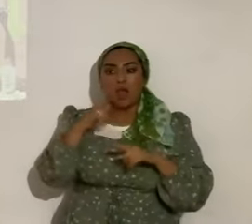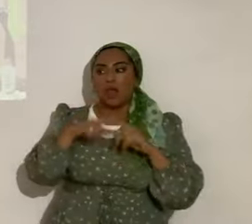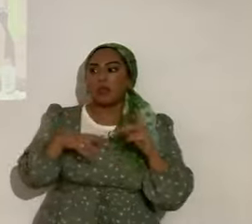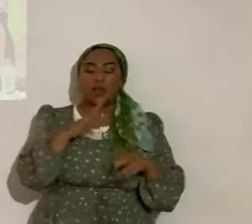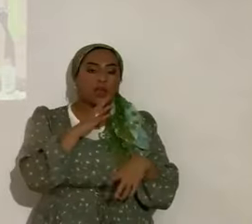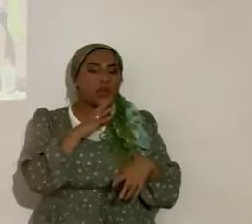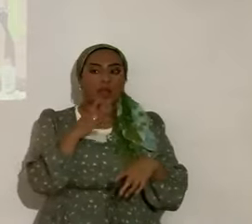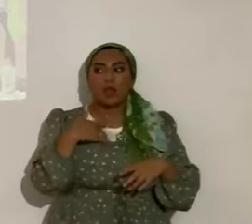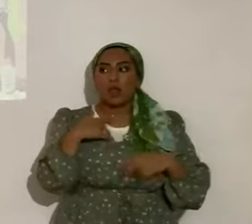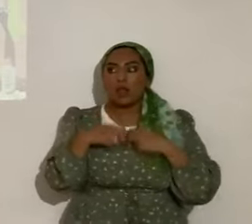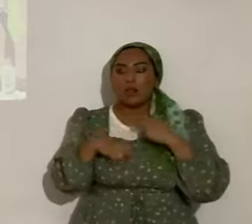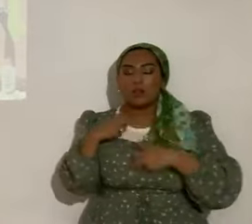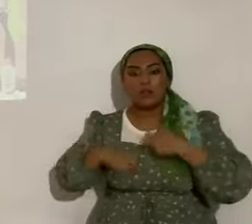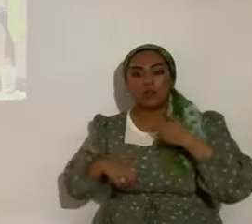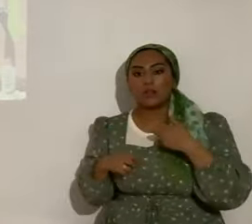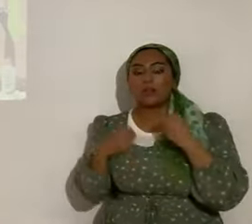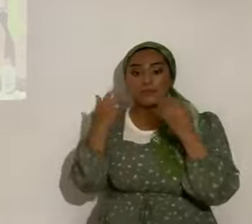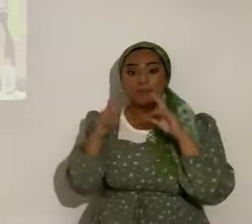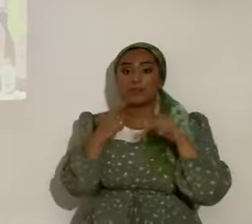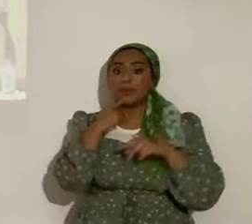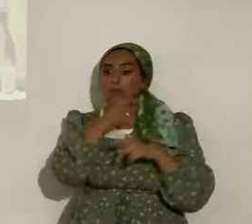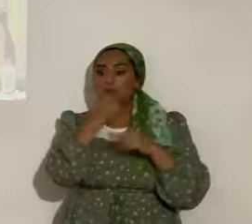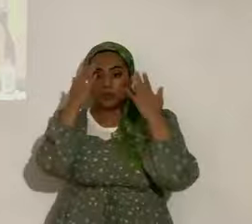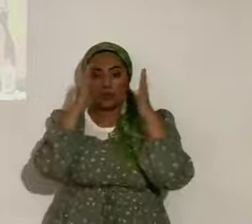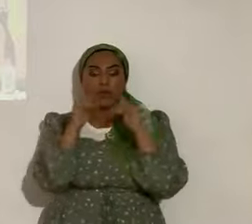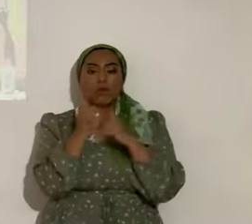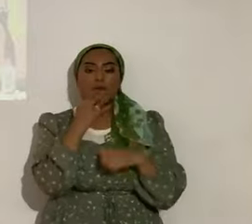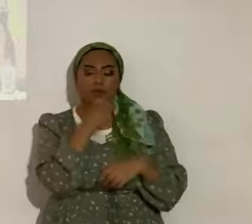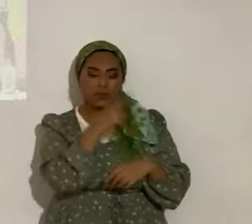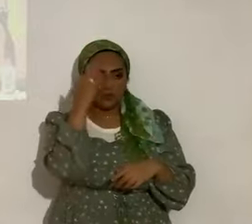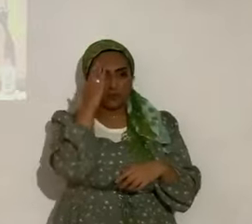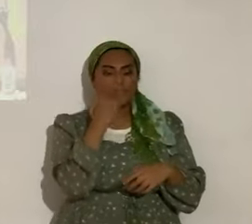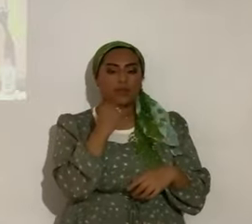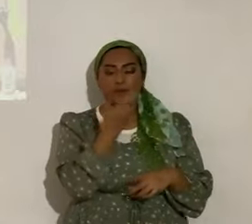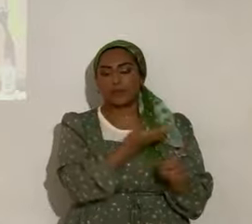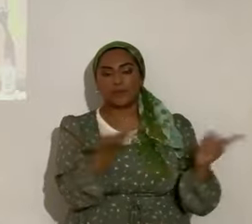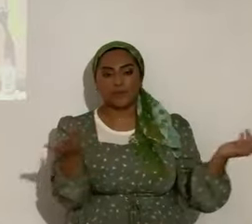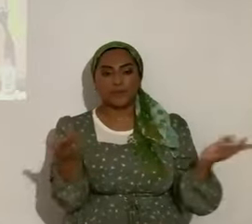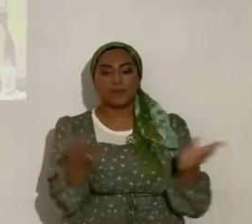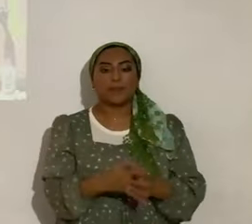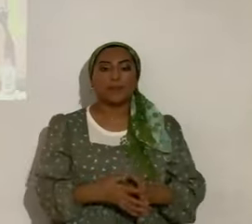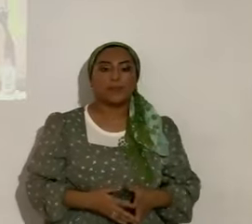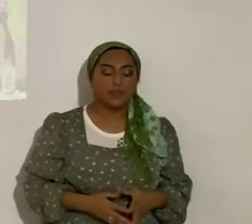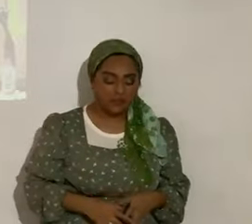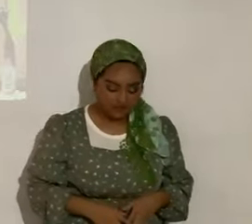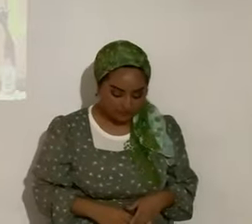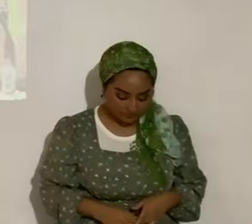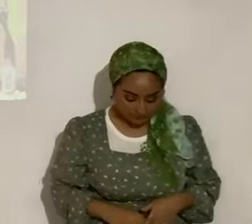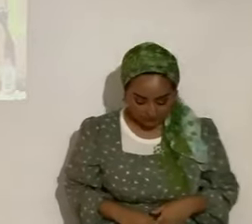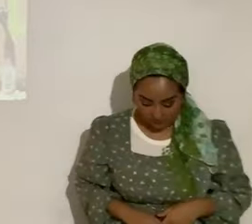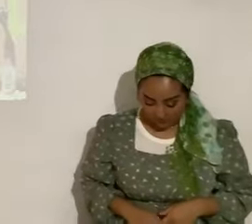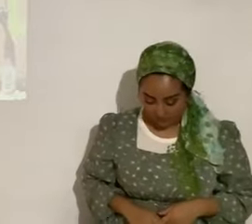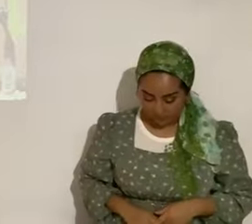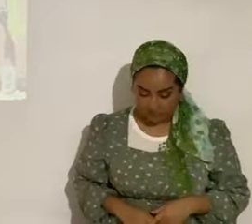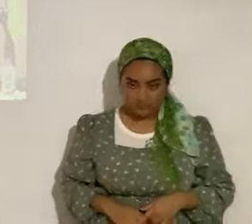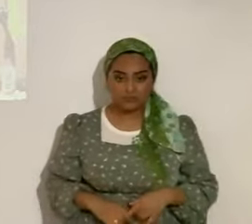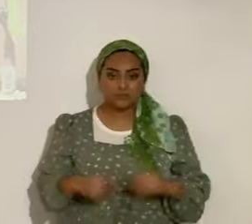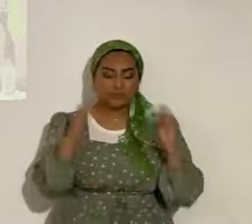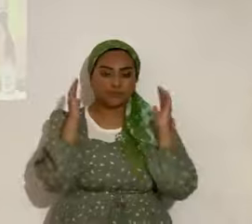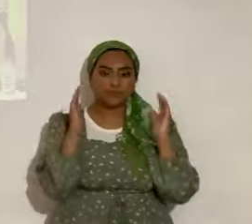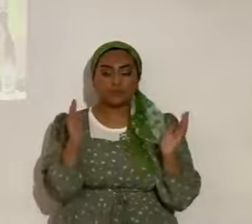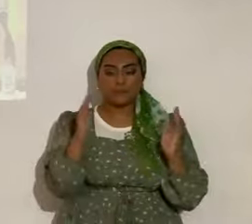que no podía hablar, etc. Muchos dicen que no sabía hebreo. Sí sabía hebreo, ¿cómo de que no? Ahora, escuchen con mucha